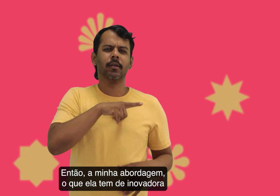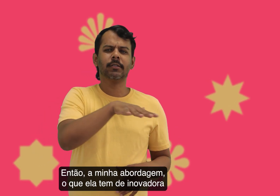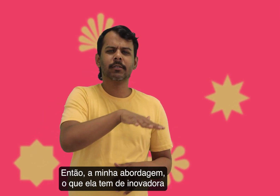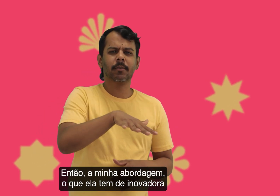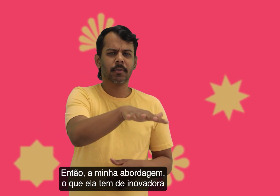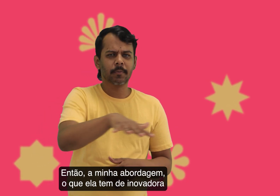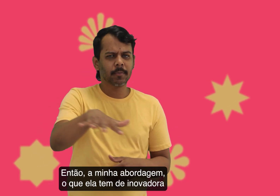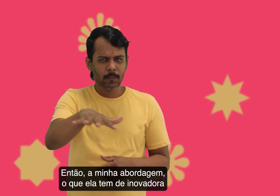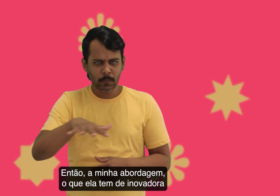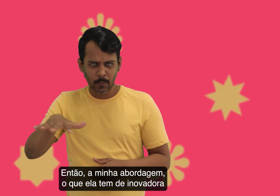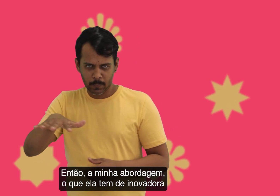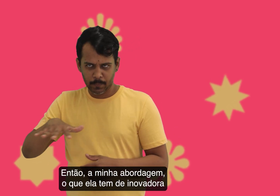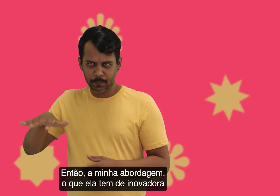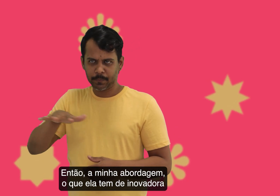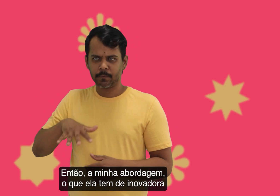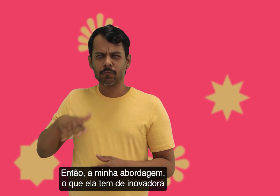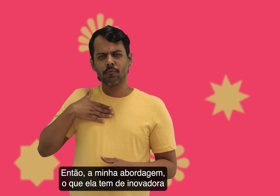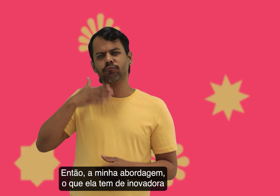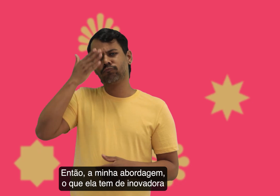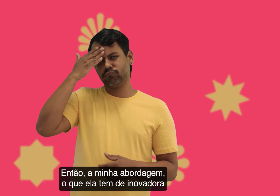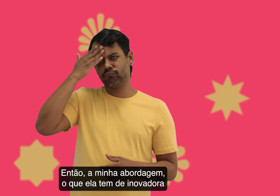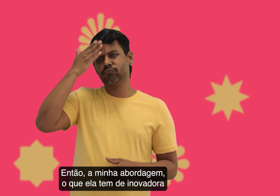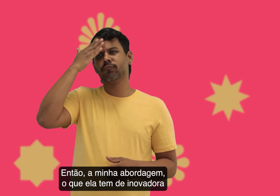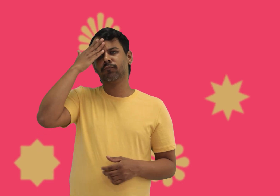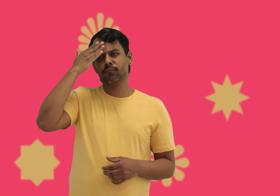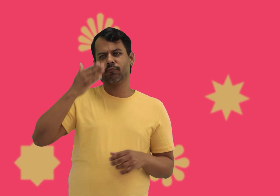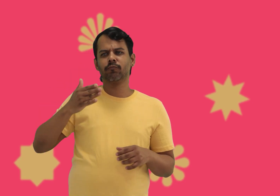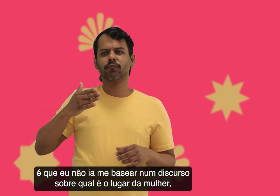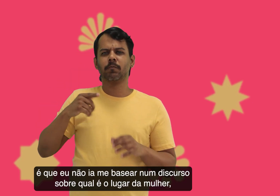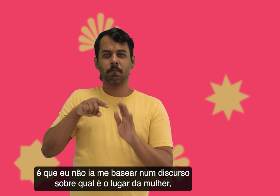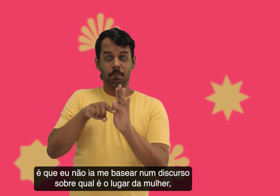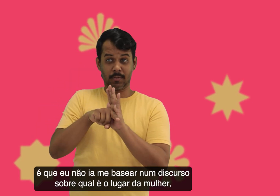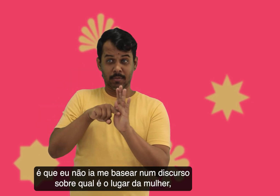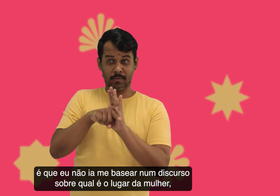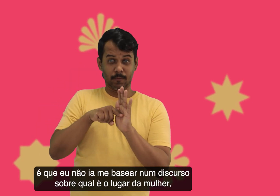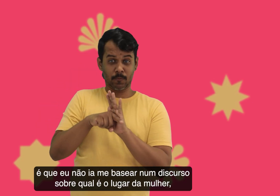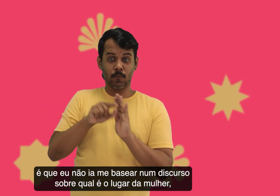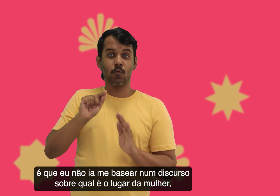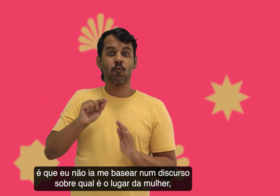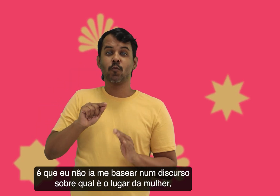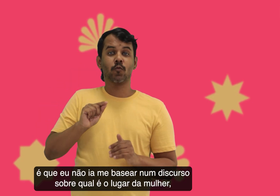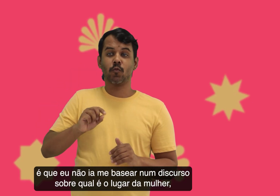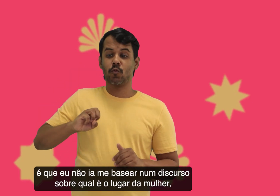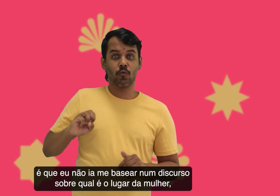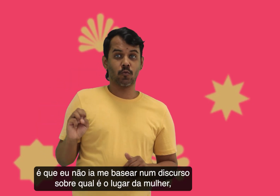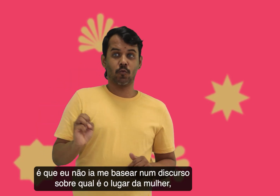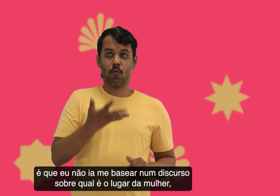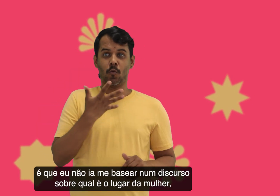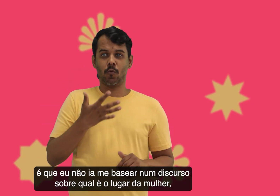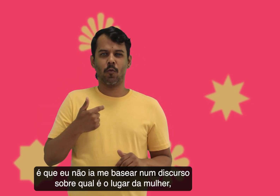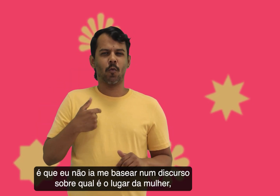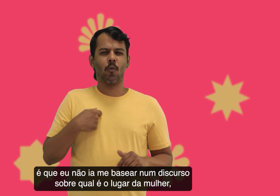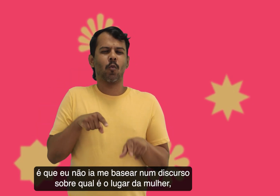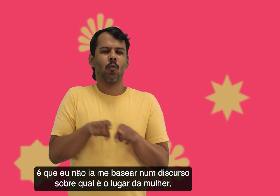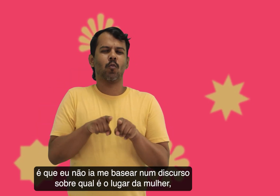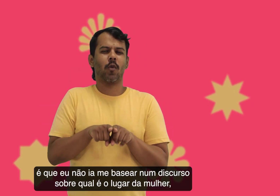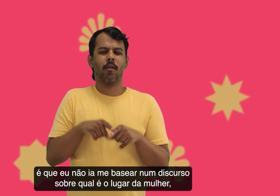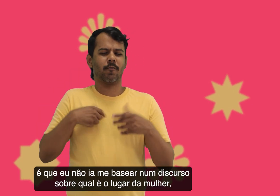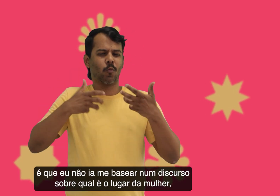Então, a minha abordagem, o que ela tem de inovadora, é que eu não ia me basear em discursos sobre qual é o lugar da